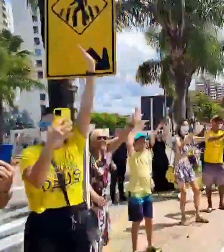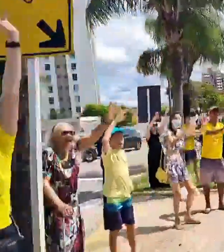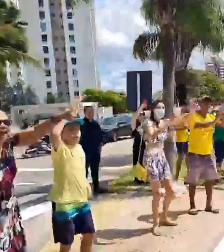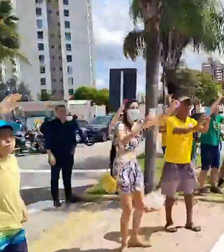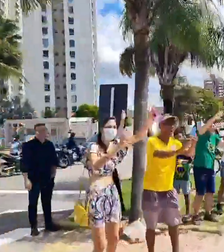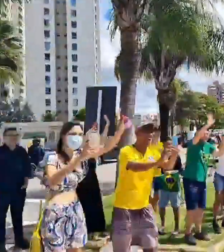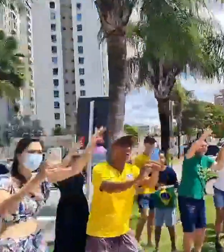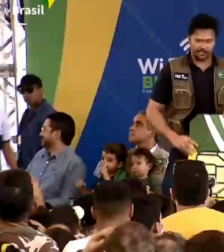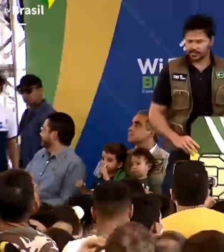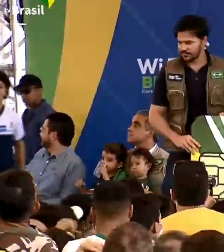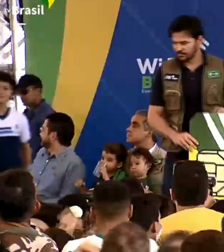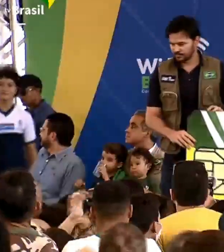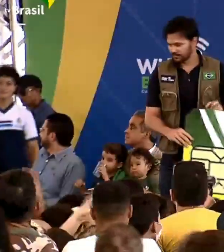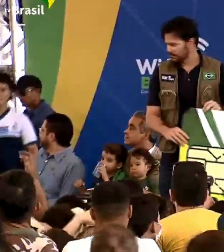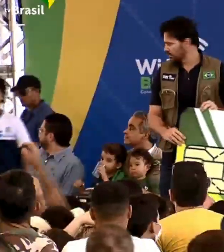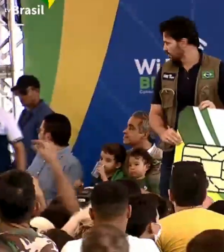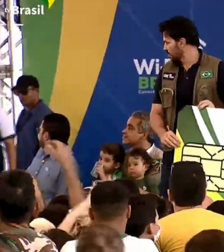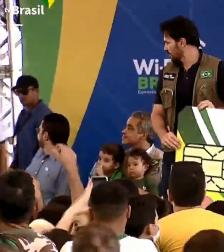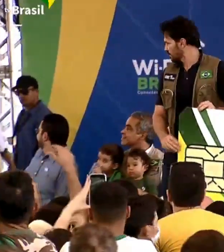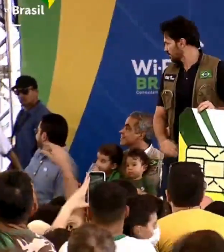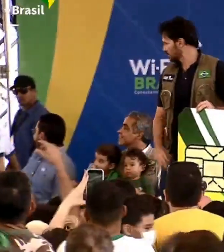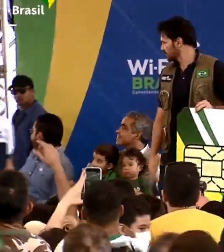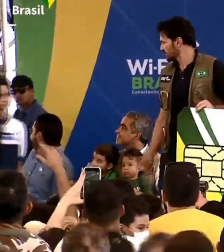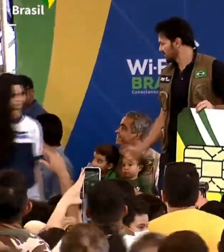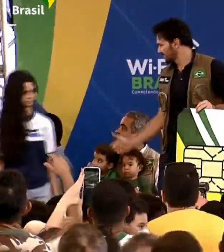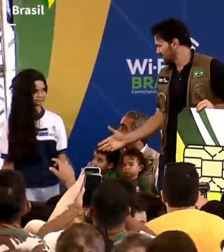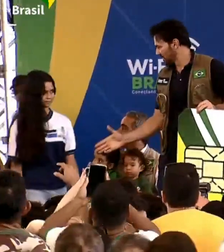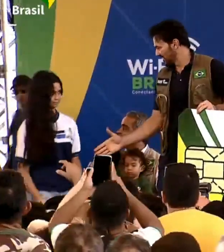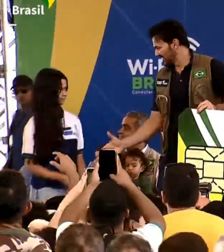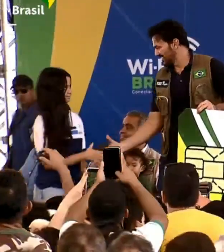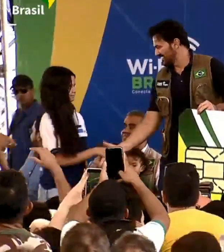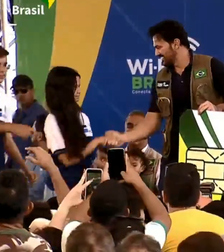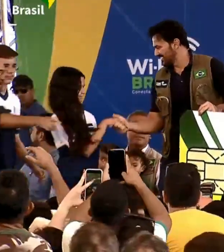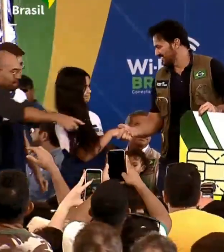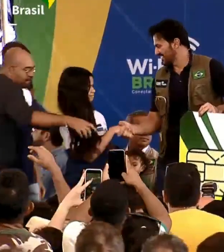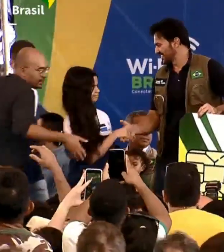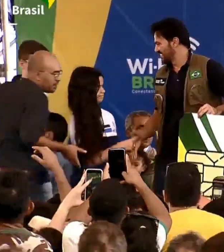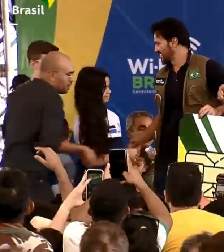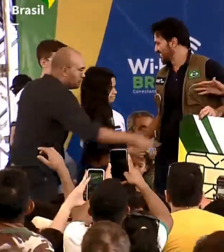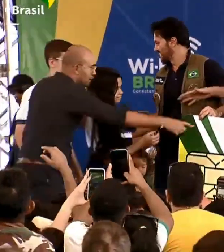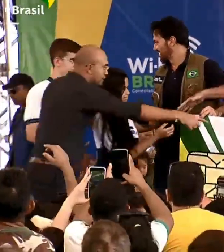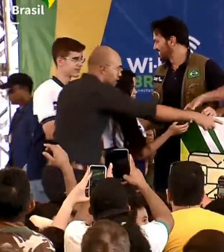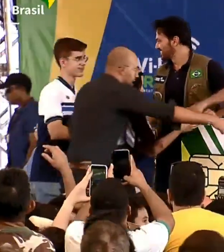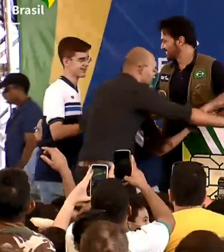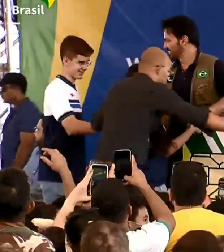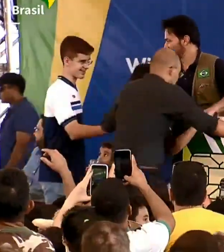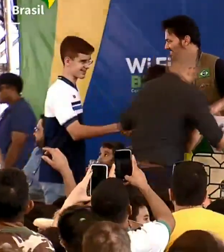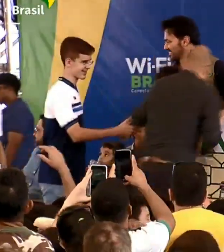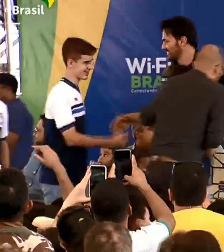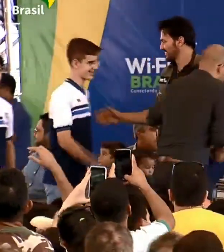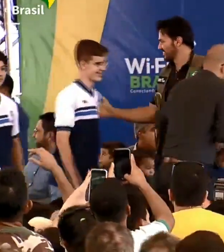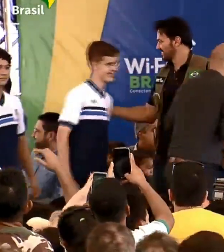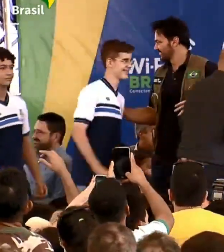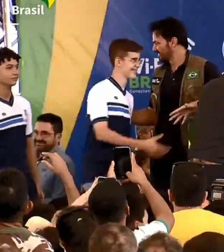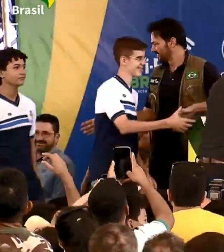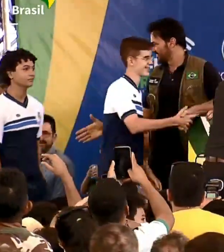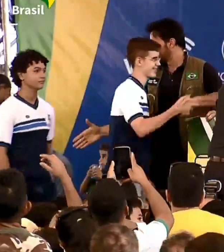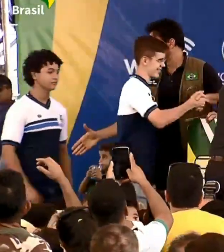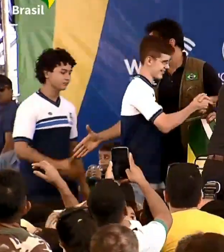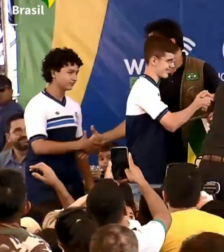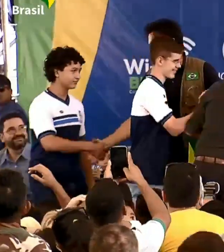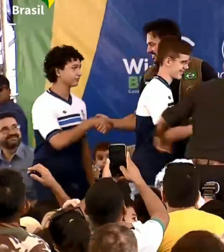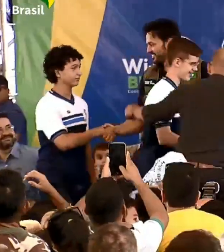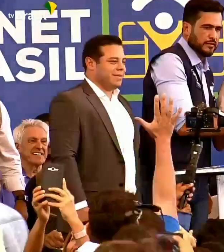programa internet Brasil que pretende levar conexão em banda larga móvel gratuita para crianças e